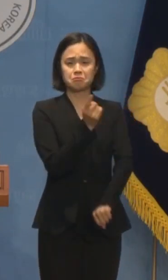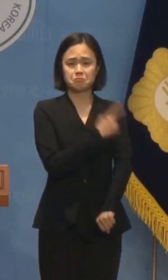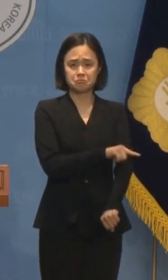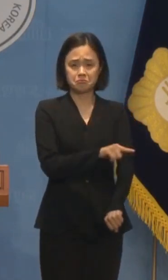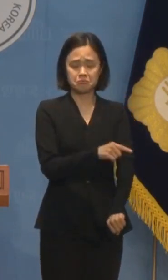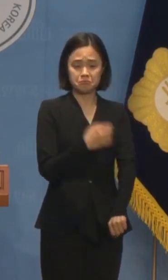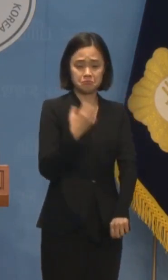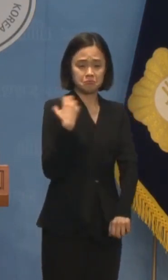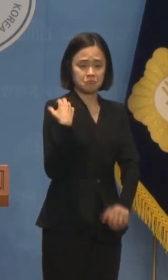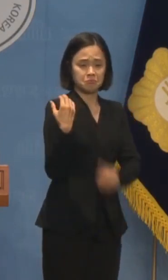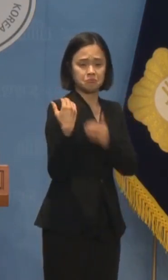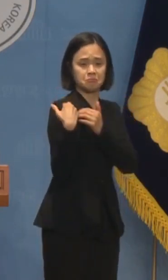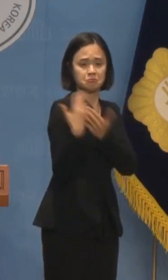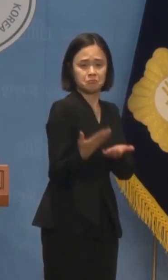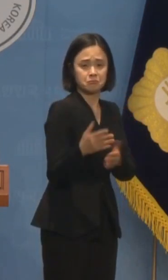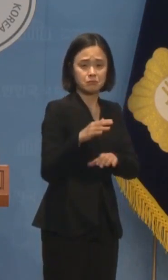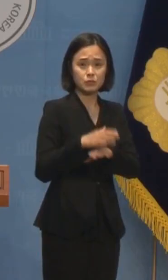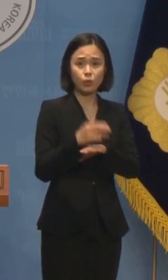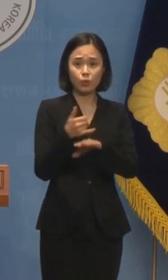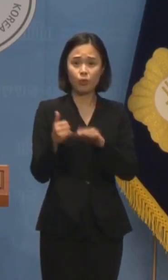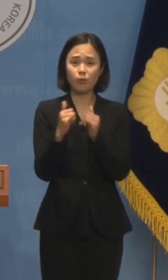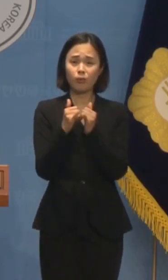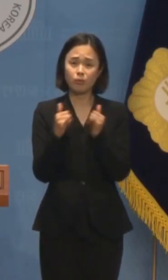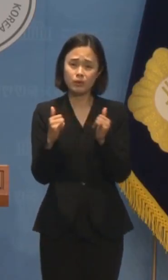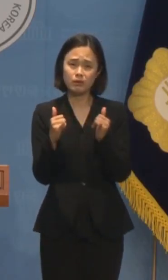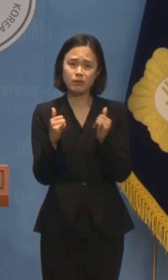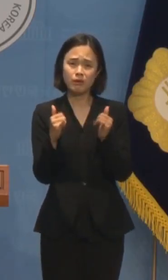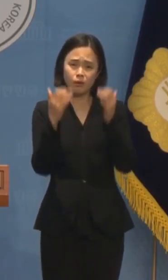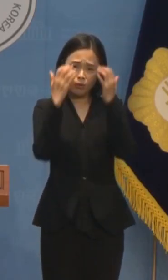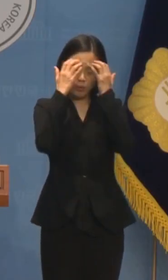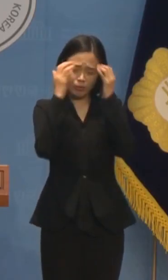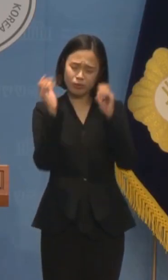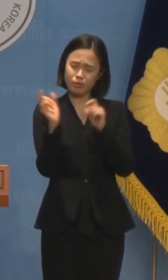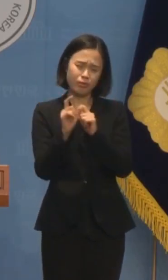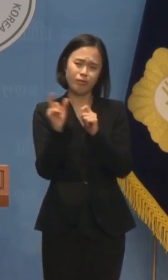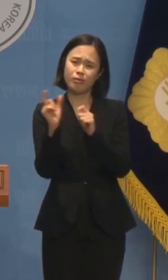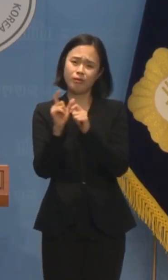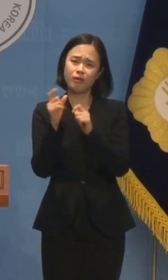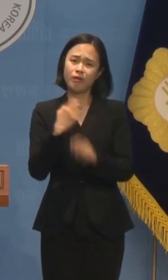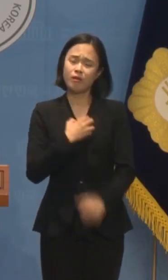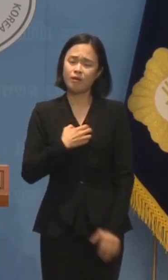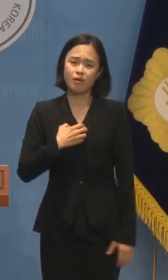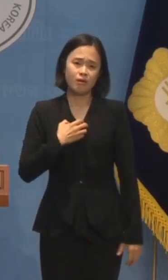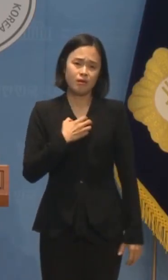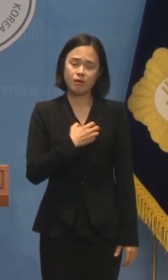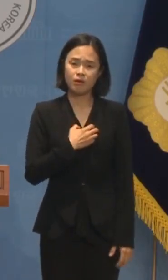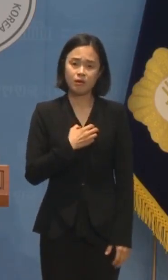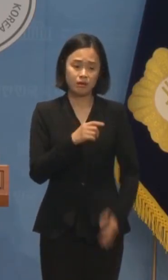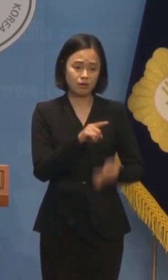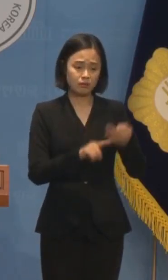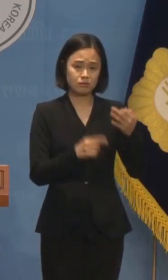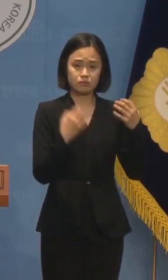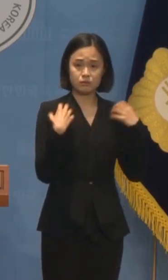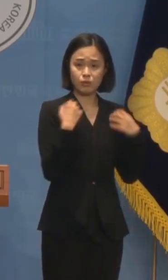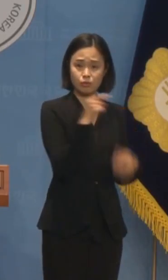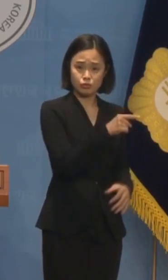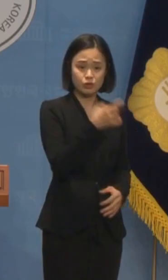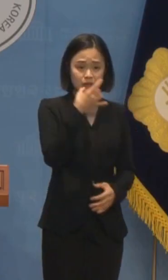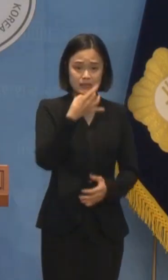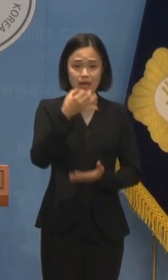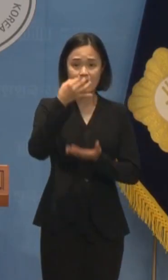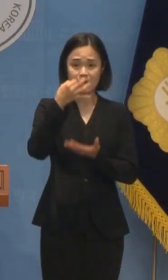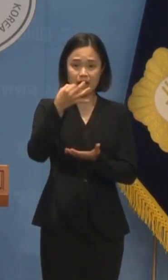겪은 농민들은 벼랑 끝으로 내몰리고 있습니다. 윤석열 정부의 쌀값 20만